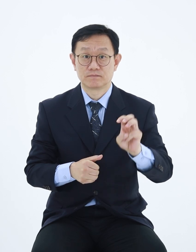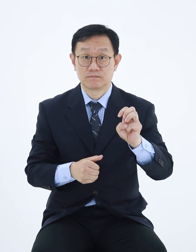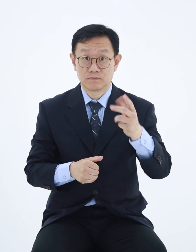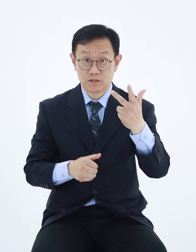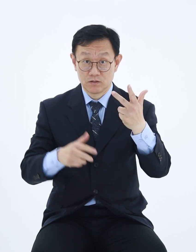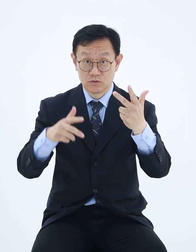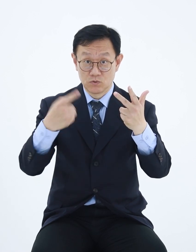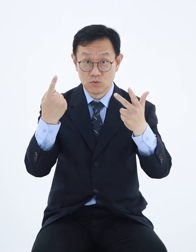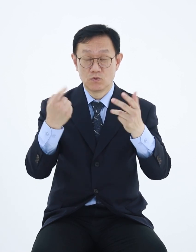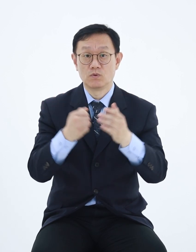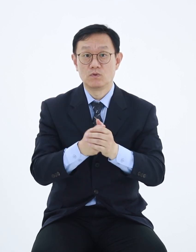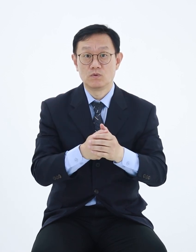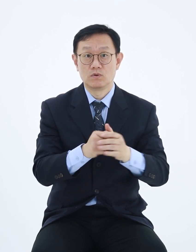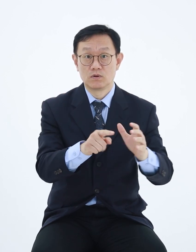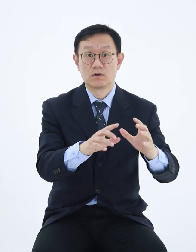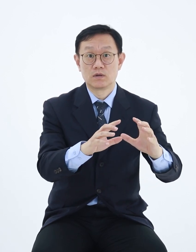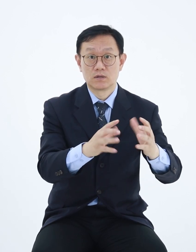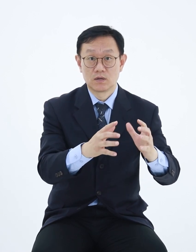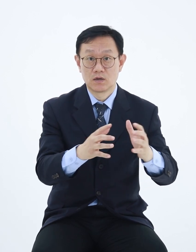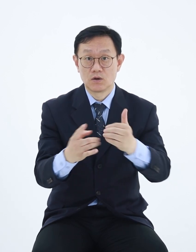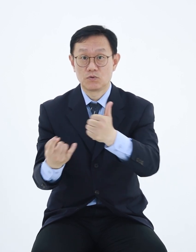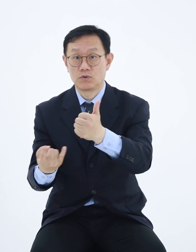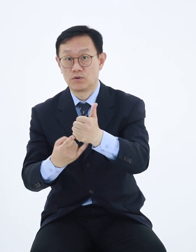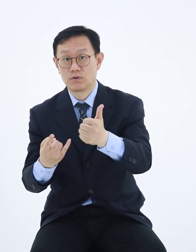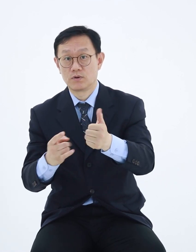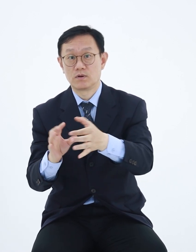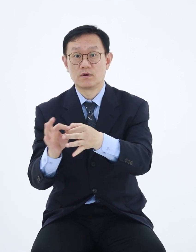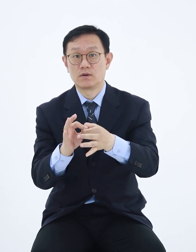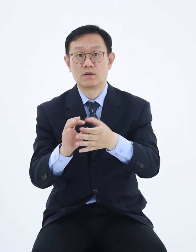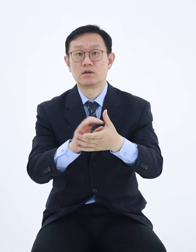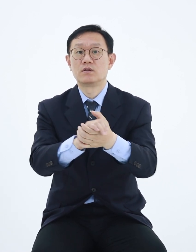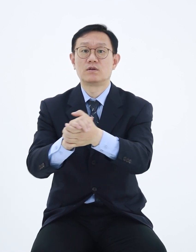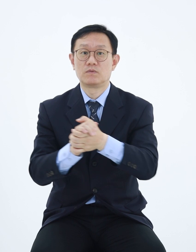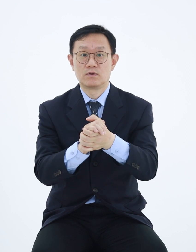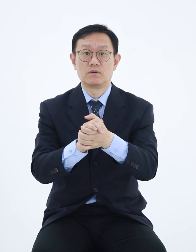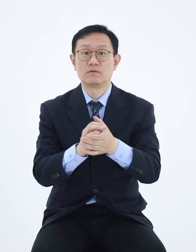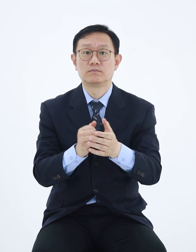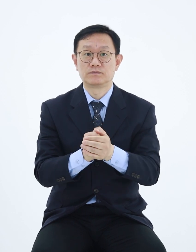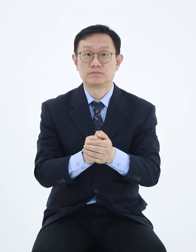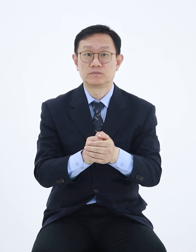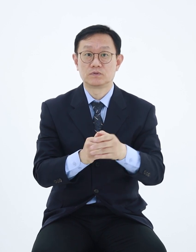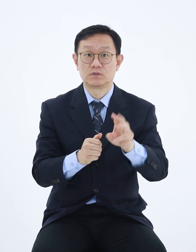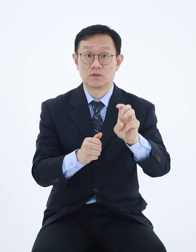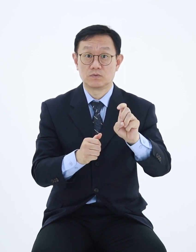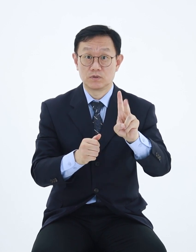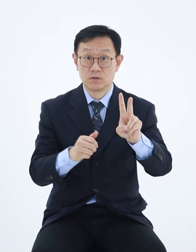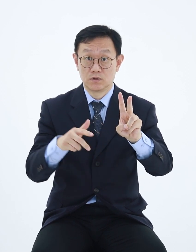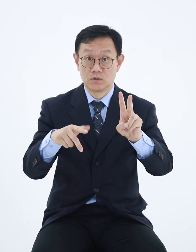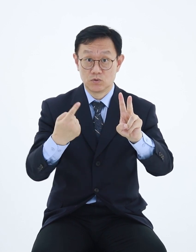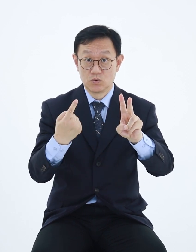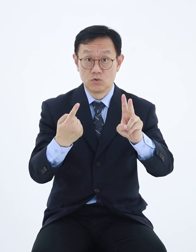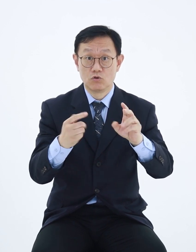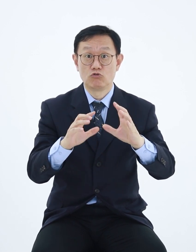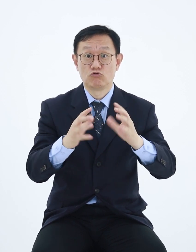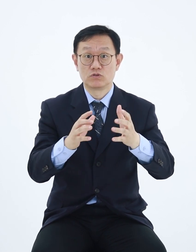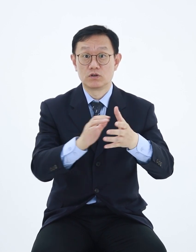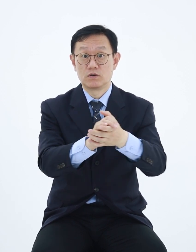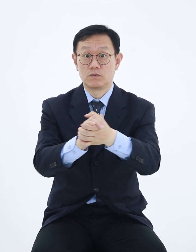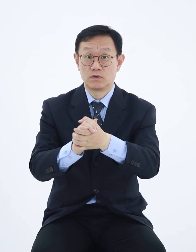제37조 당사국과 위원회 간의 협력. 앞서 제32조 국제협력을 설명할 때 협약이